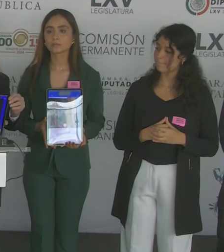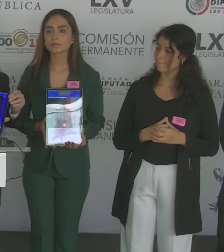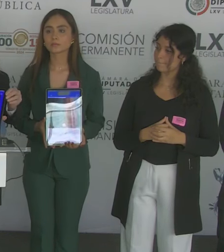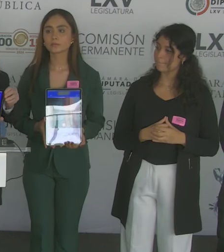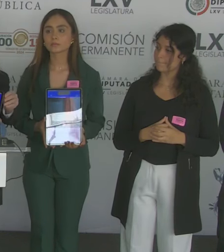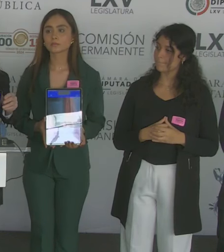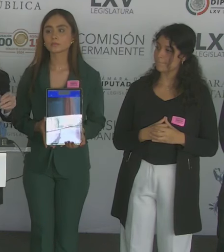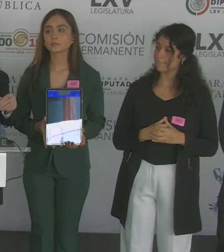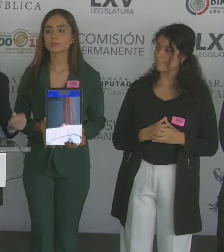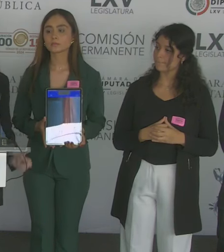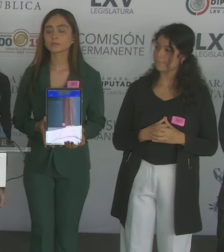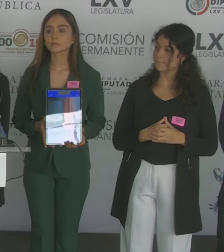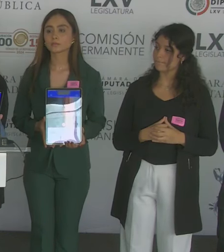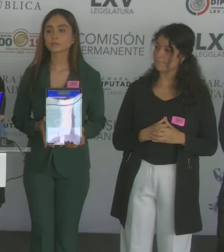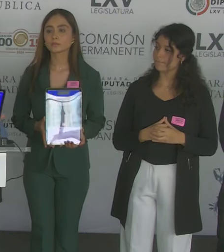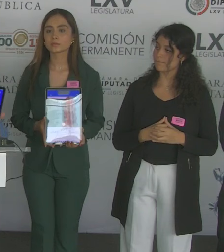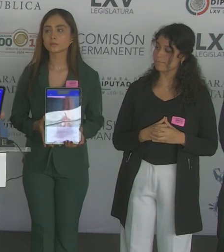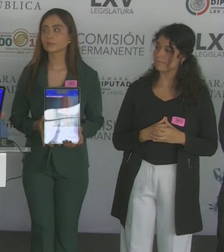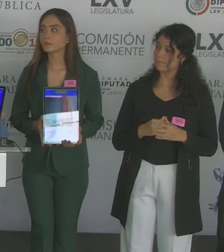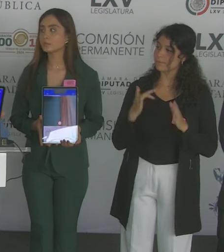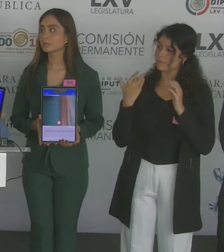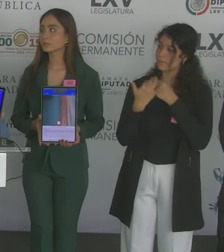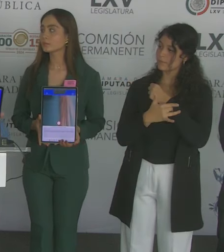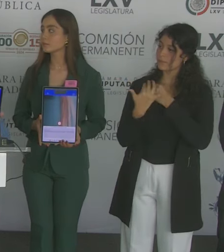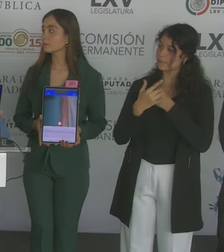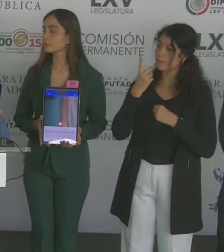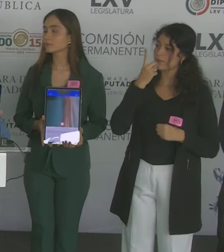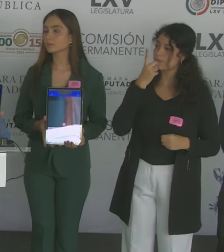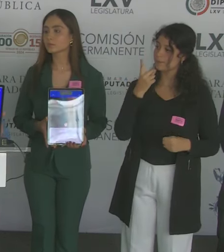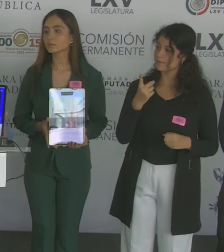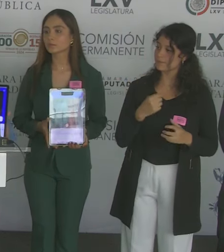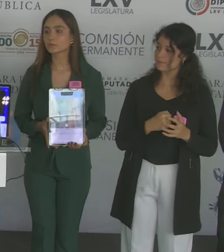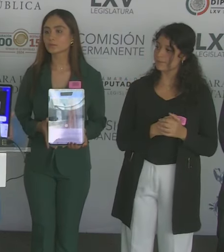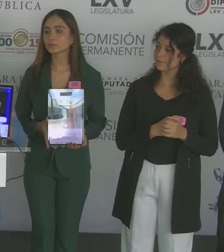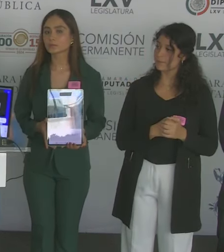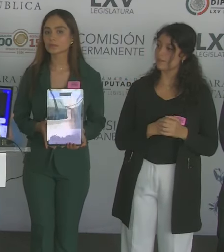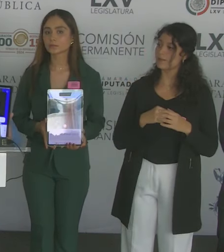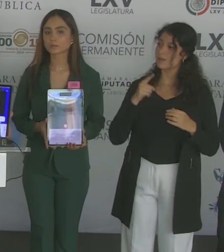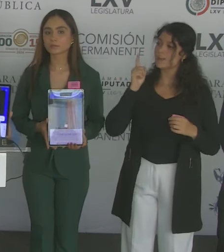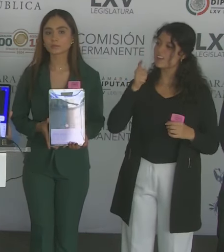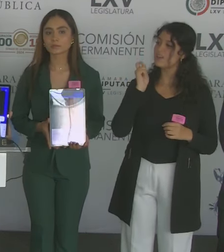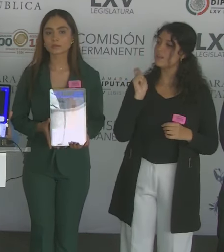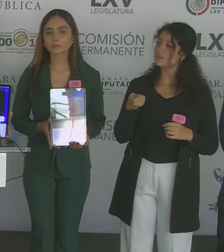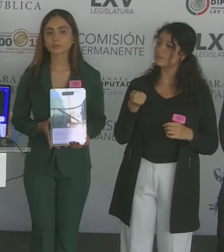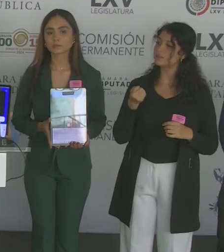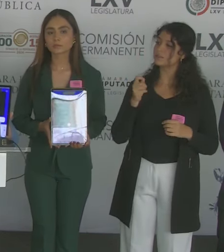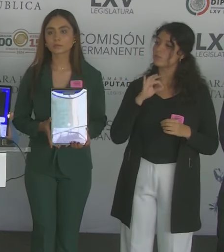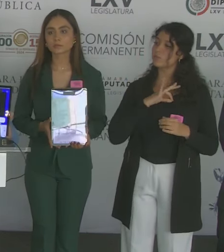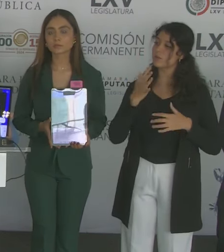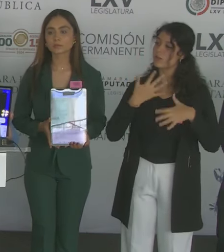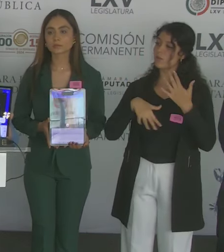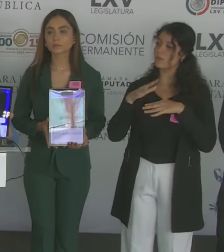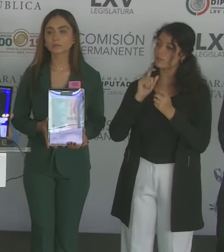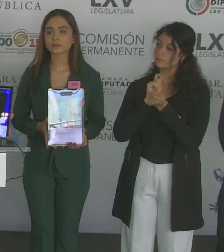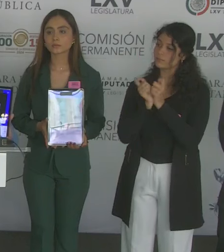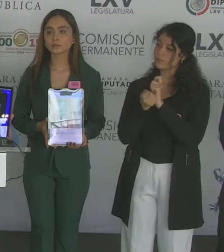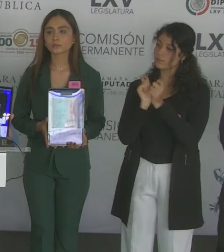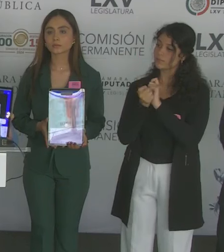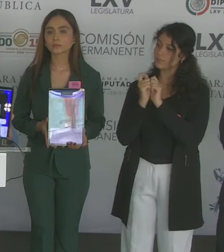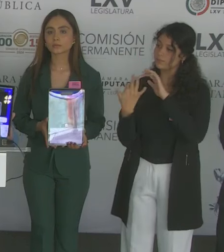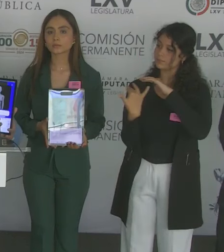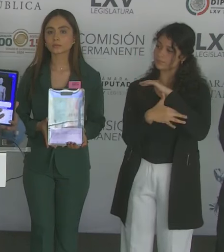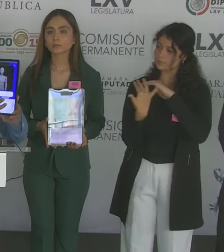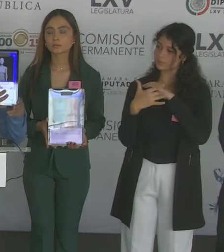demostración escribo la frase puedo ayudarte notamos que el Avatar es capaz de Traducir el texto a lengua de